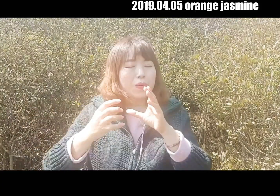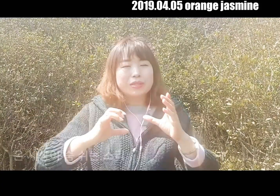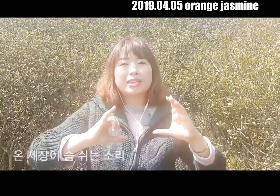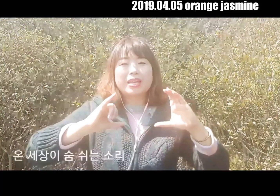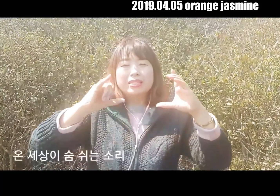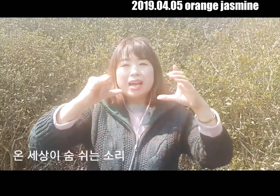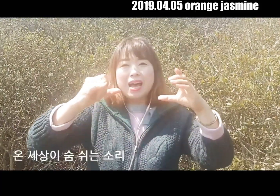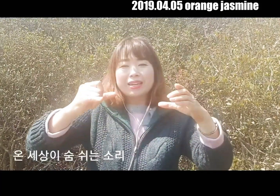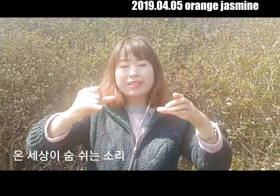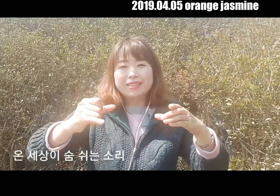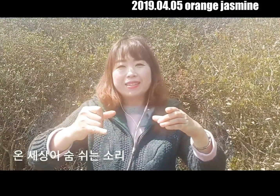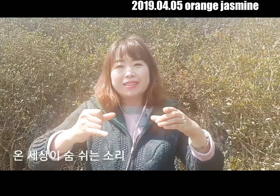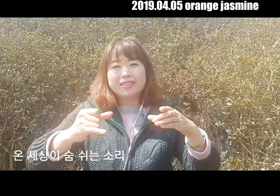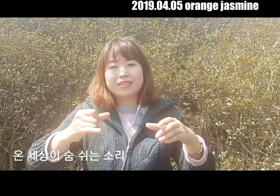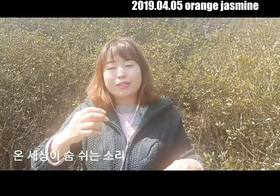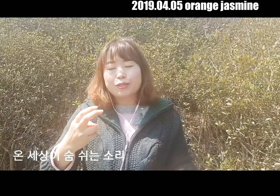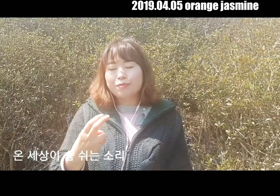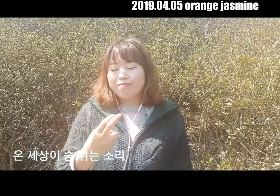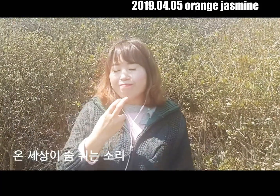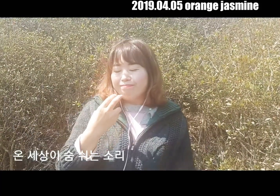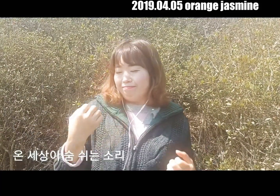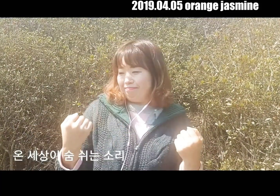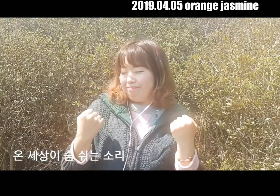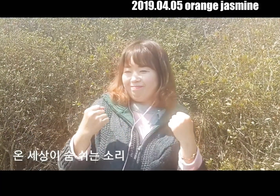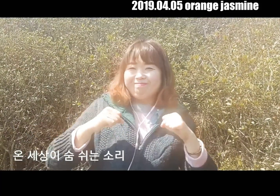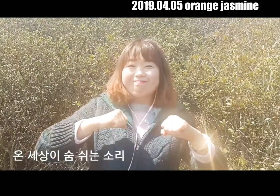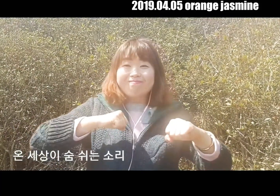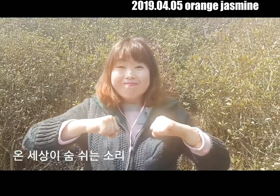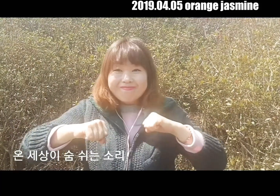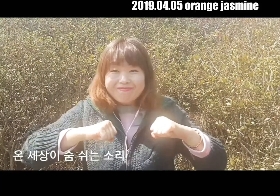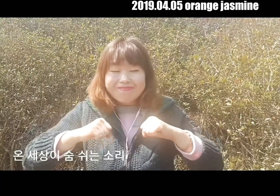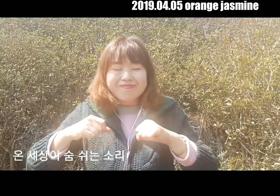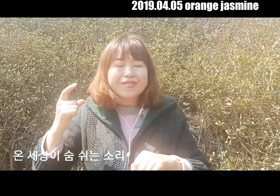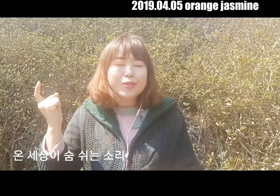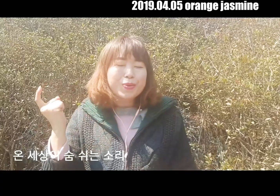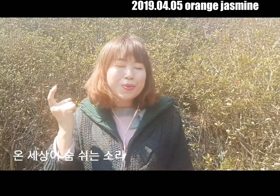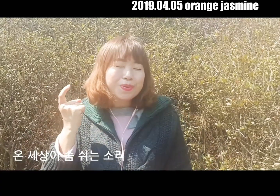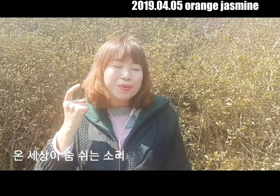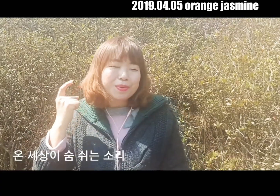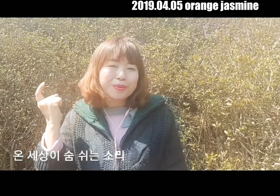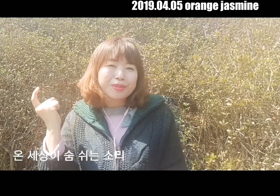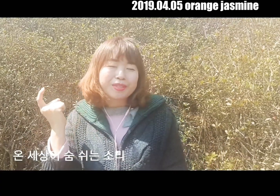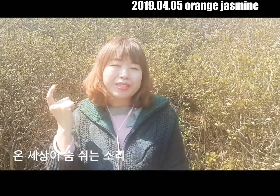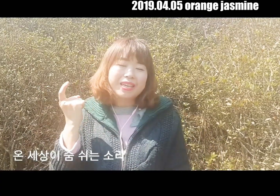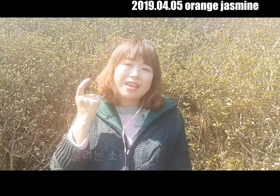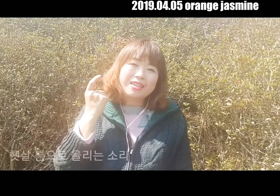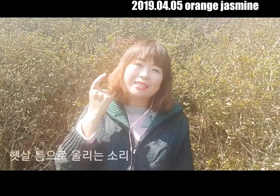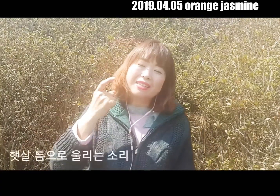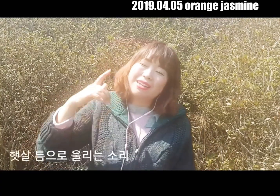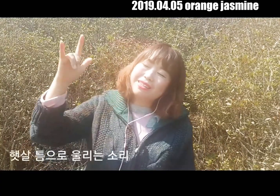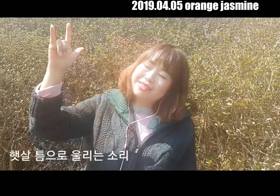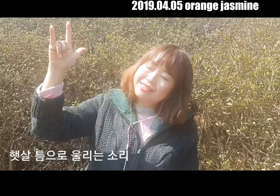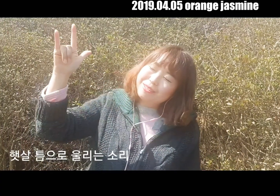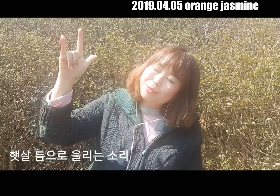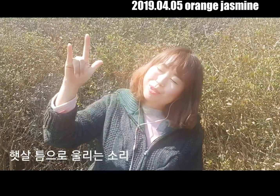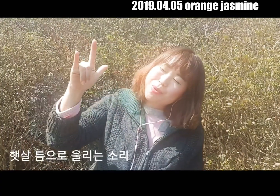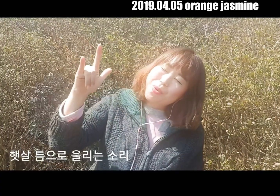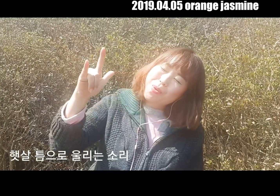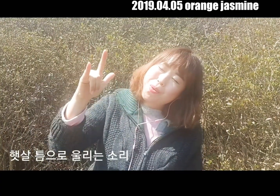온 세상이 숨 쉬는 소리 햇살 틈으로